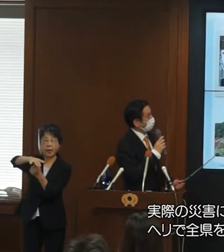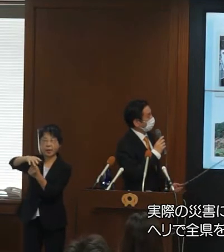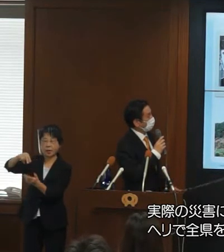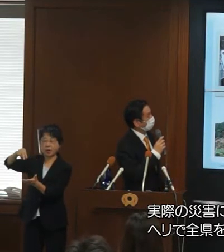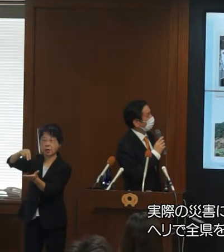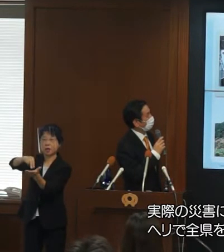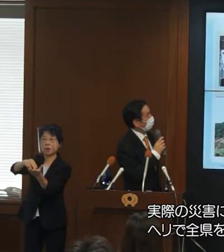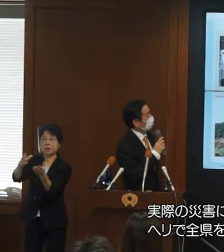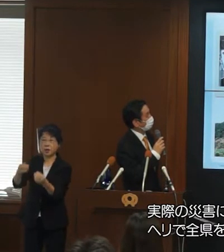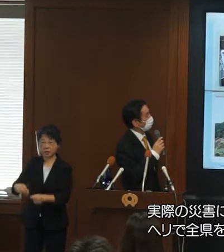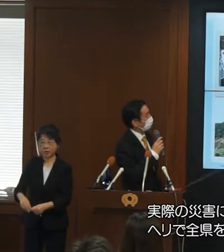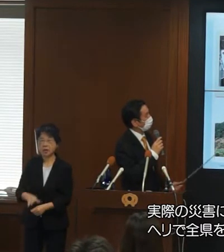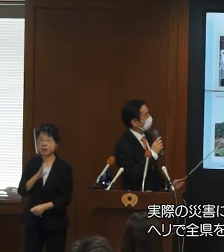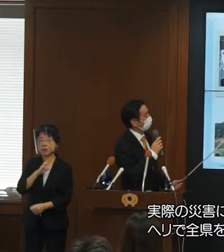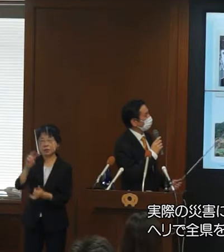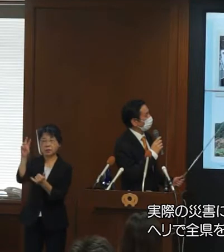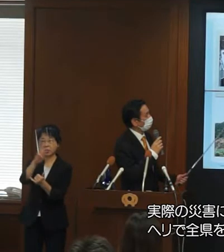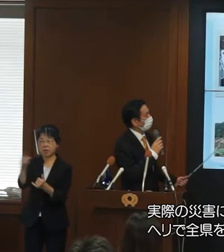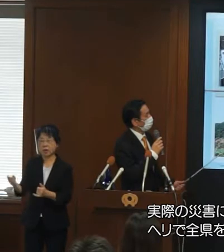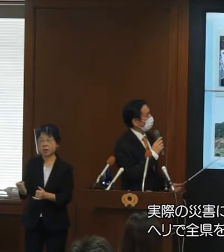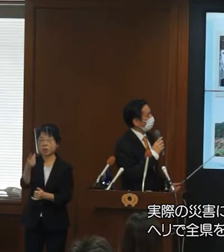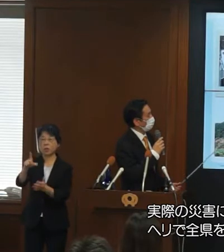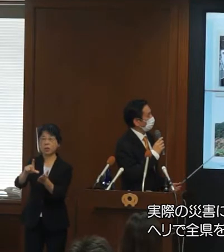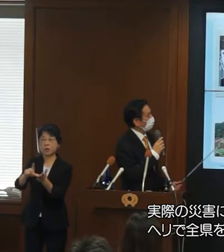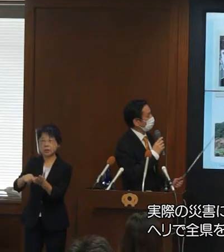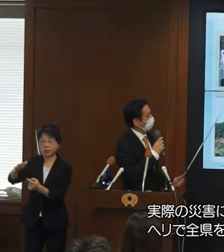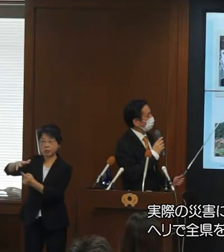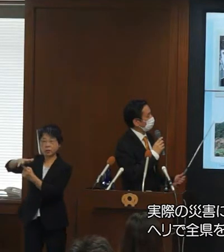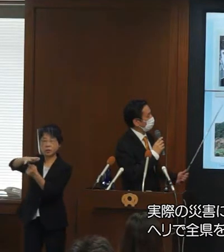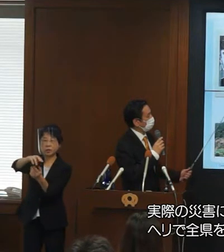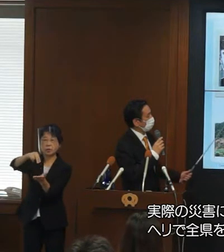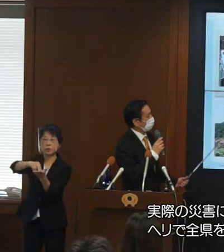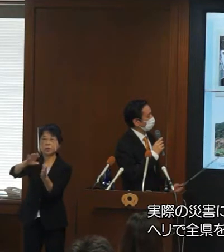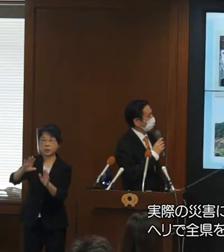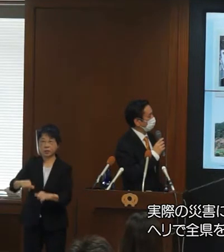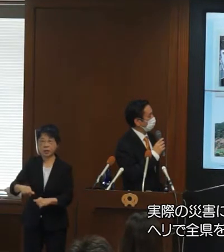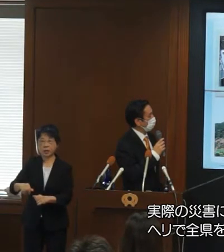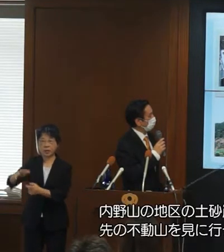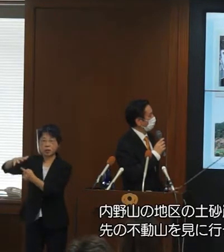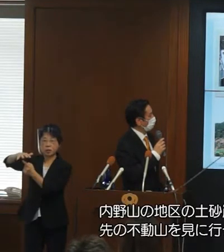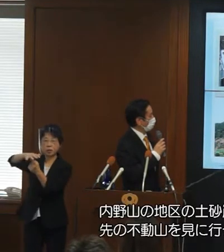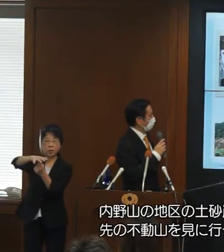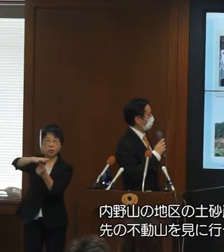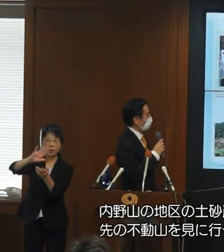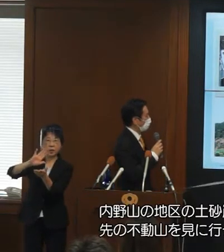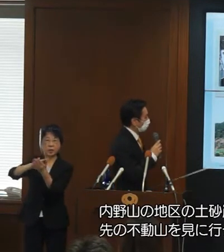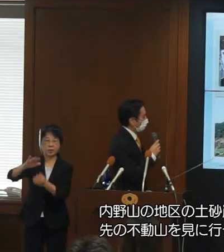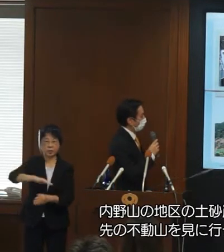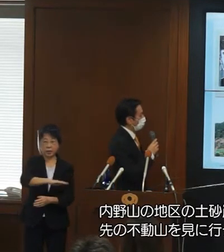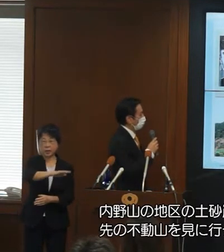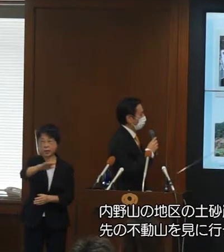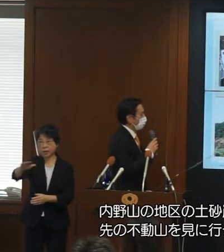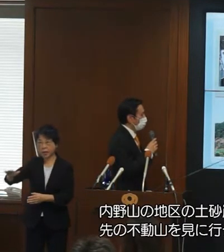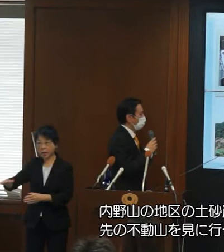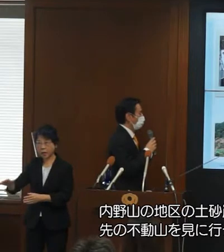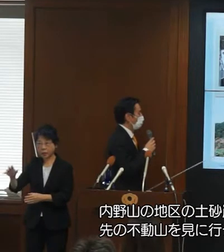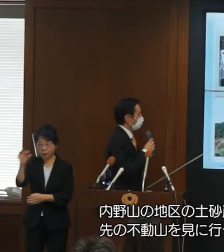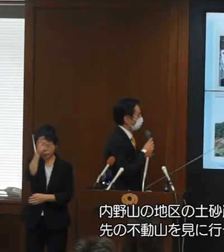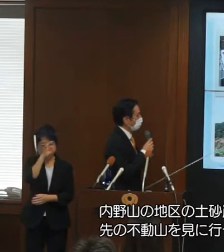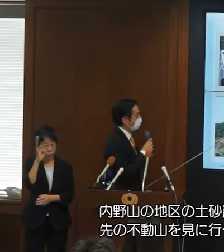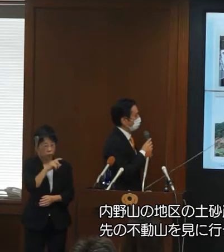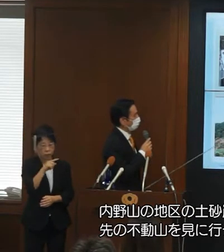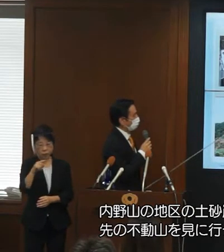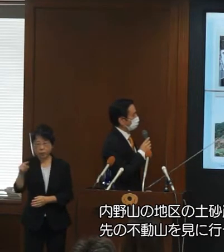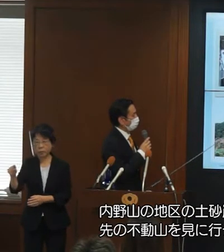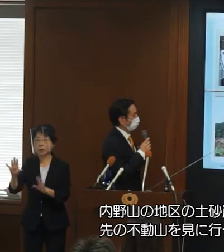実際の災害の時になりまして、で実際こうヘリで全県見てまいりますと、この内の山